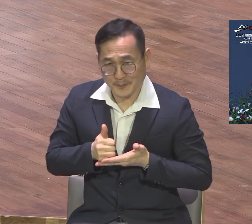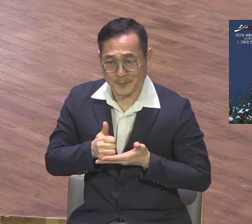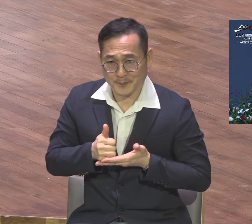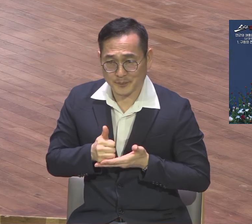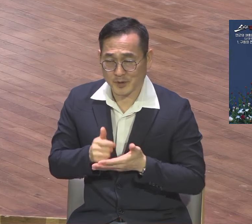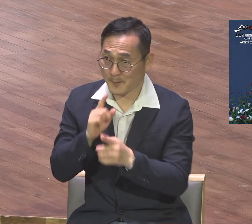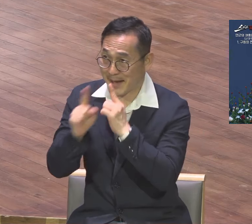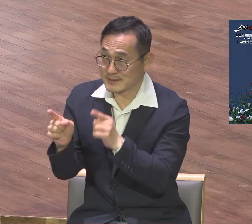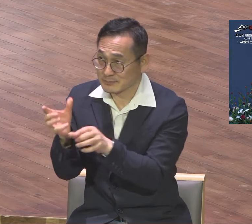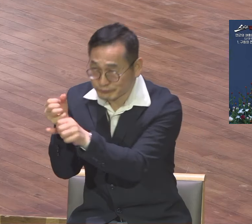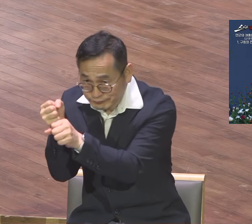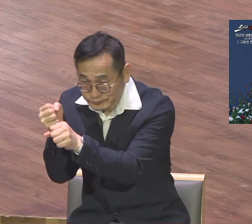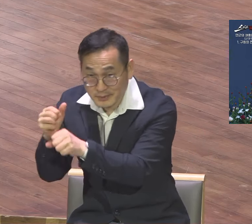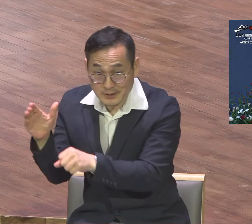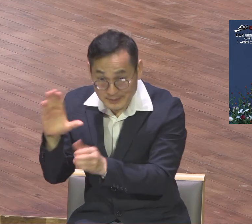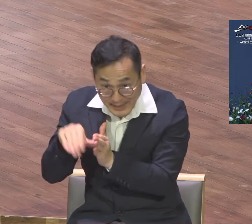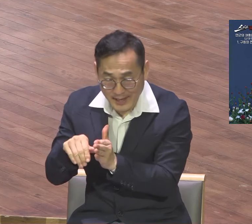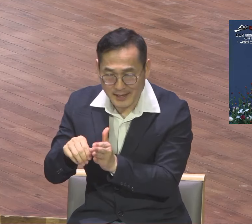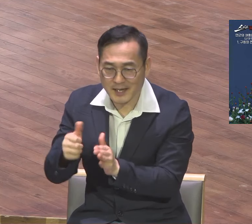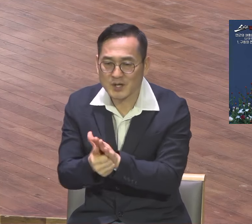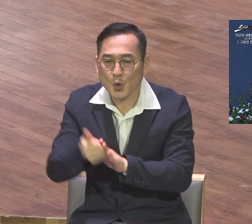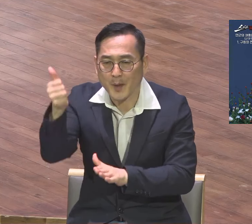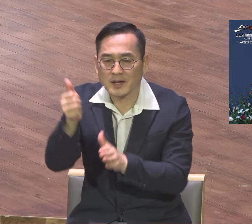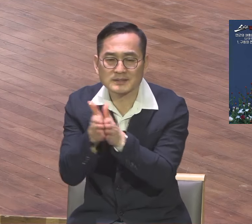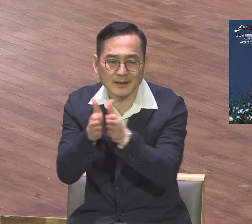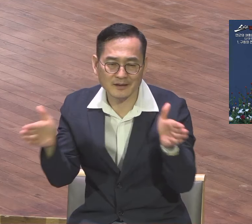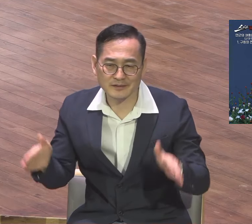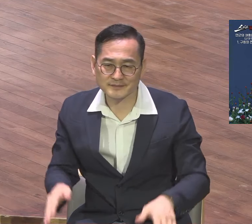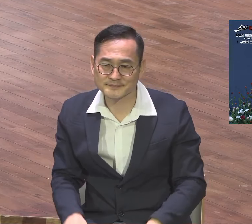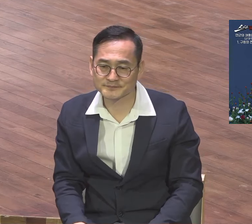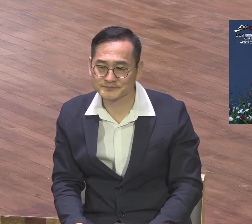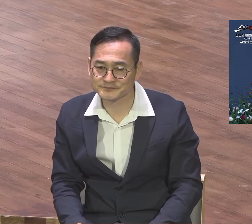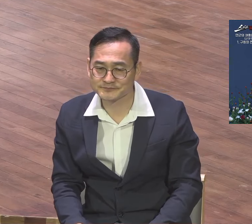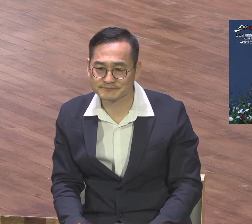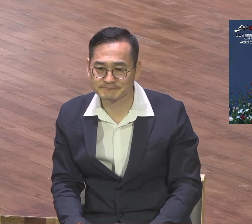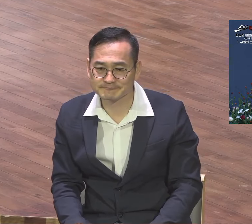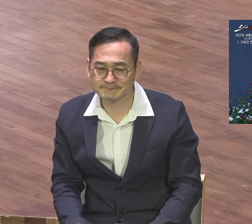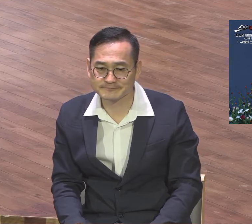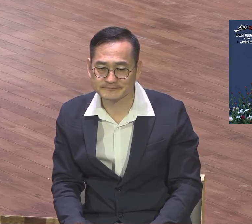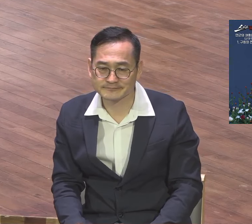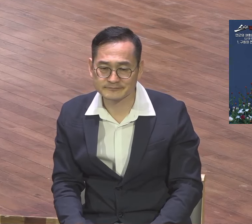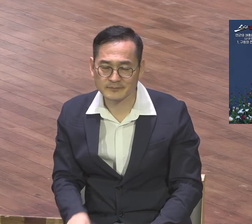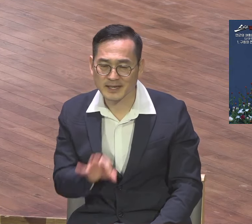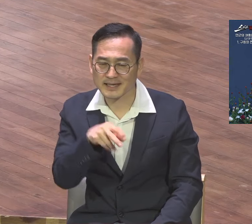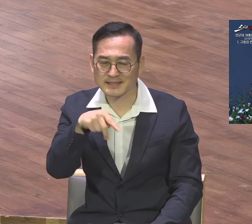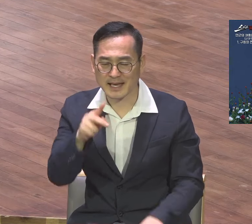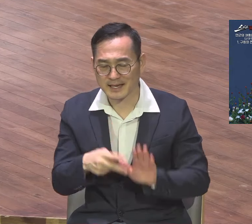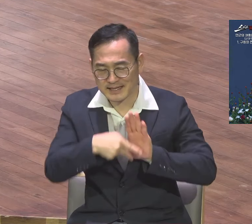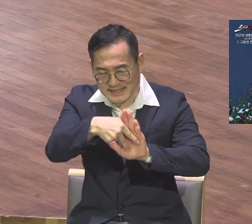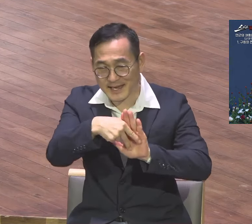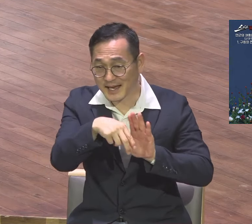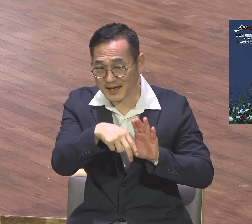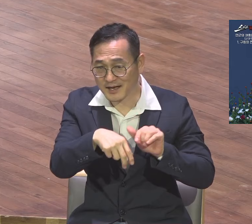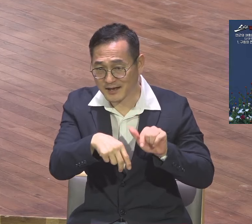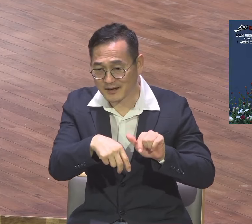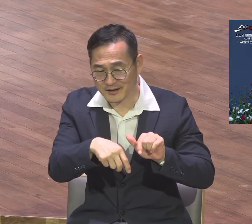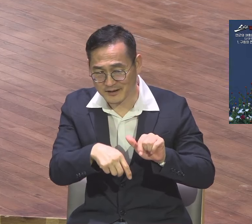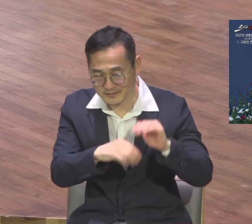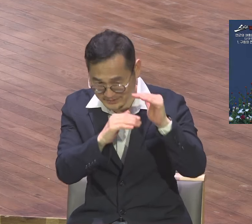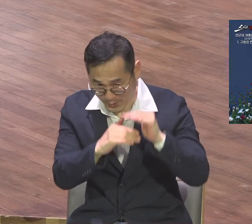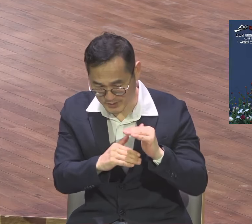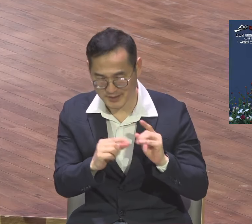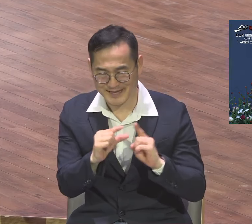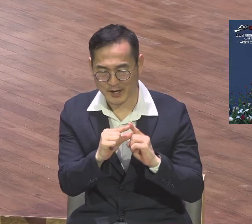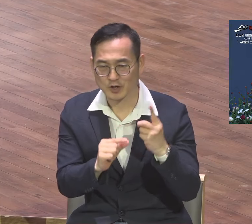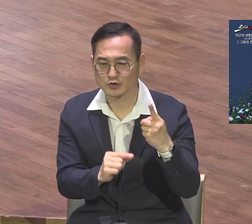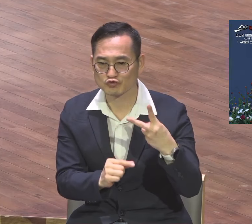말씀을 붙잡는 그 순간에 소망이 생기기 시작한다는 얘기예요. 이사야 선지자는 오늘 본문의 대표적인 두 단어를